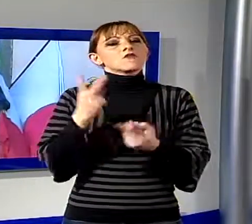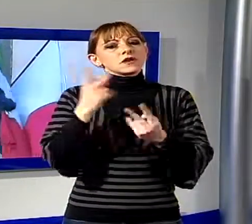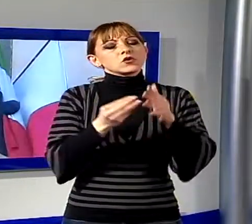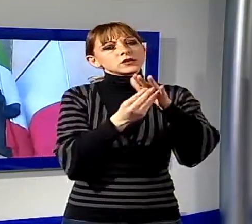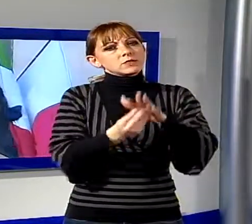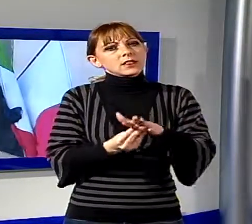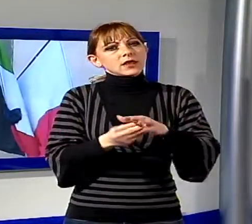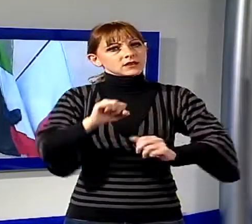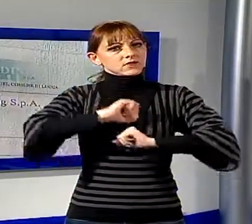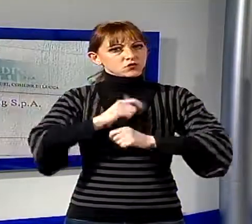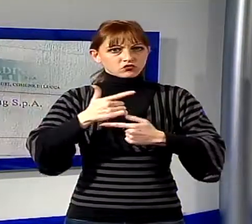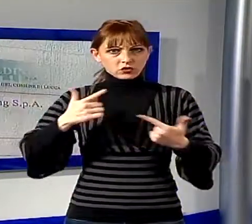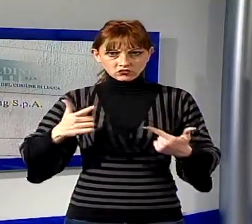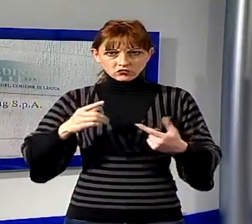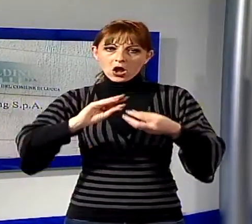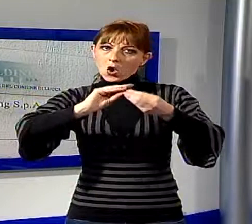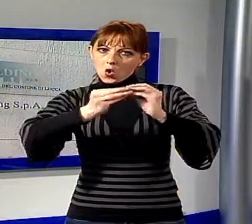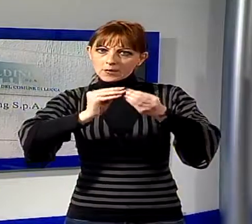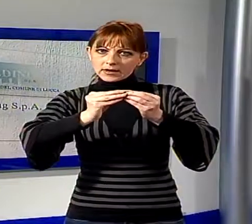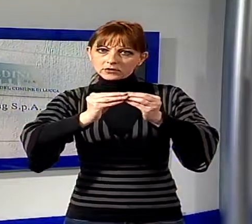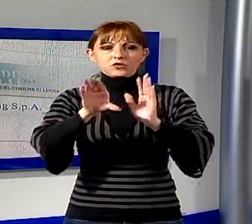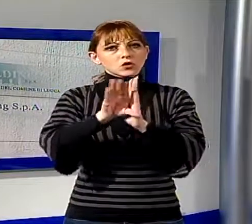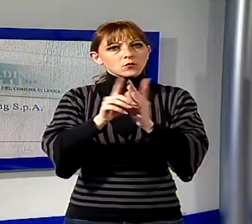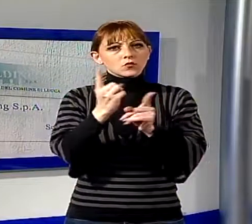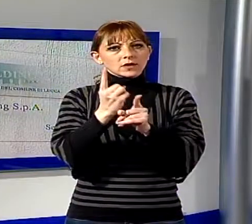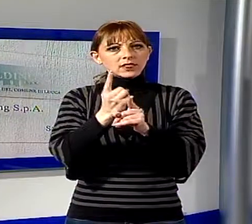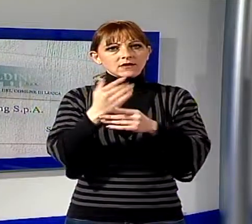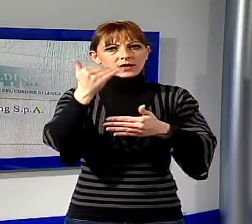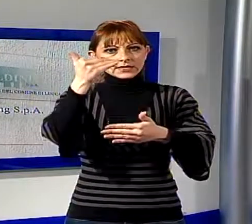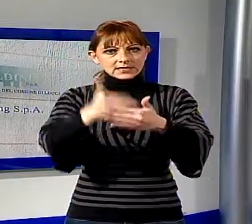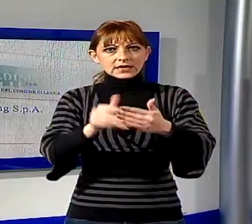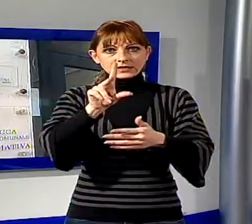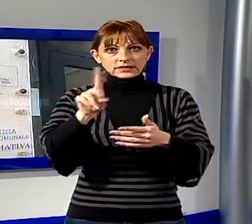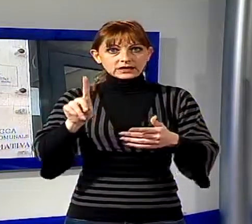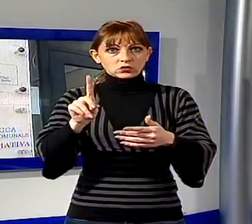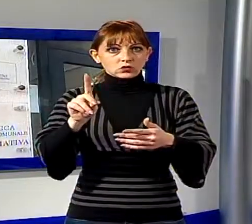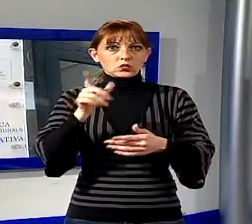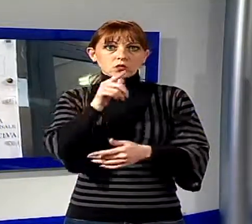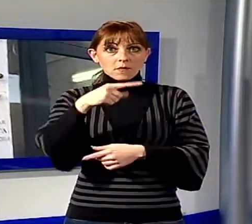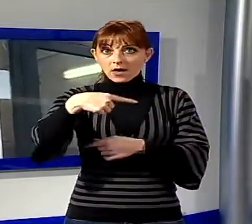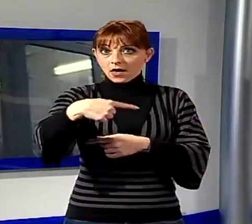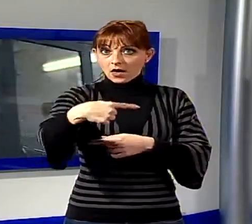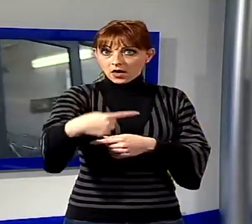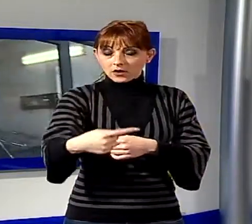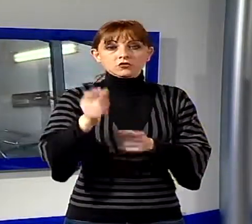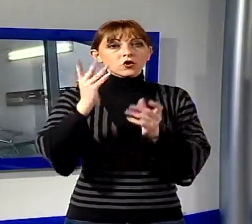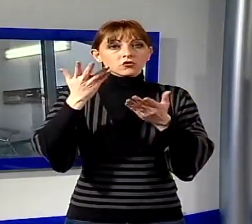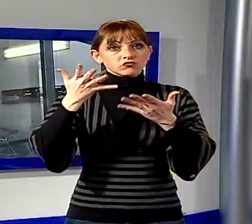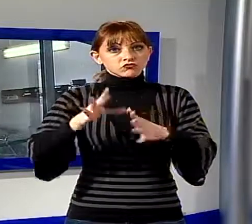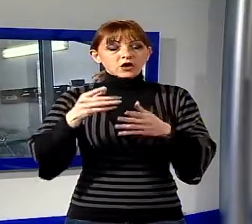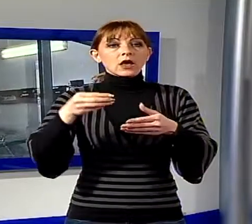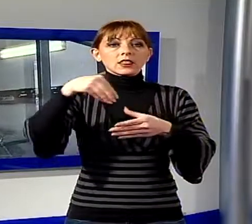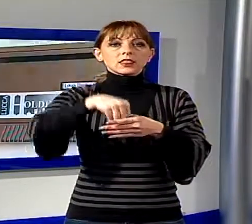perché l'operazione, che il Comune vorrebbe chiudere entro il 31 marzo, è già all'ordine del giorno del Consiglio Comunale, senza